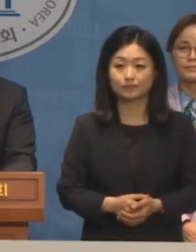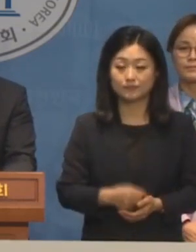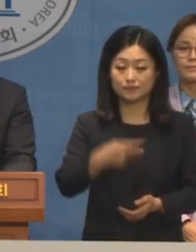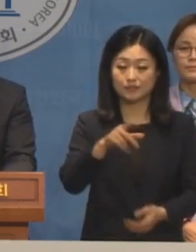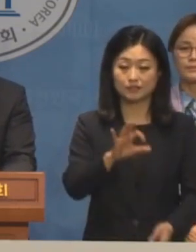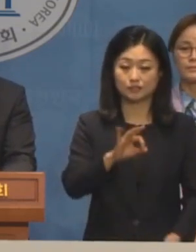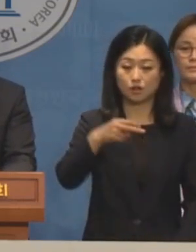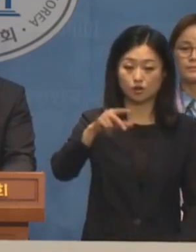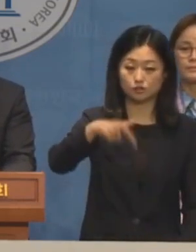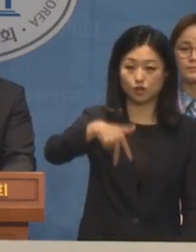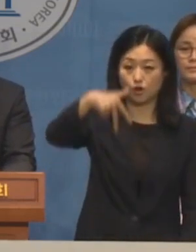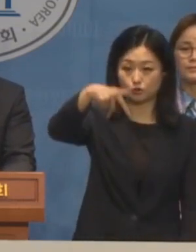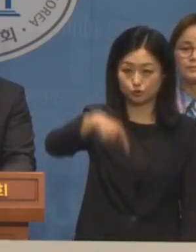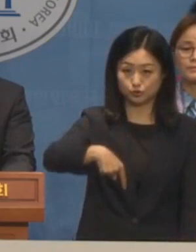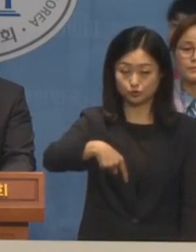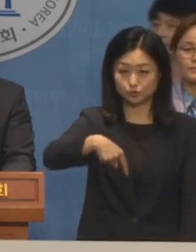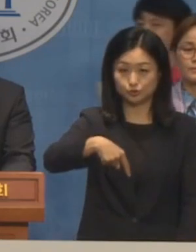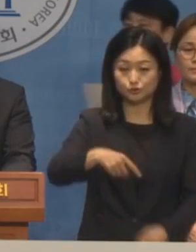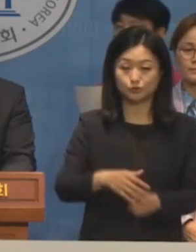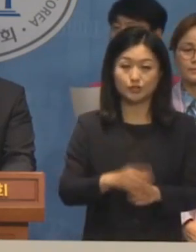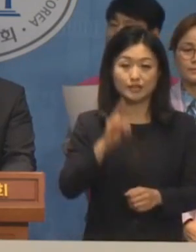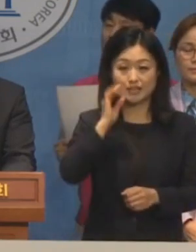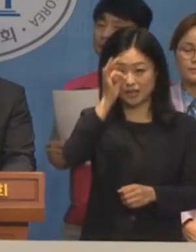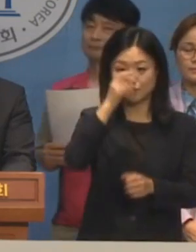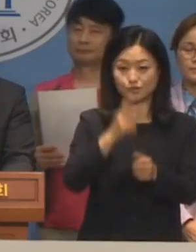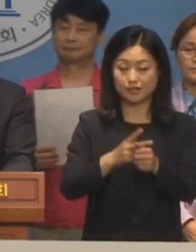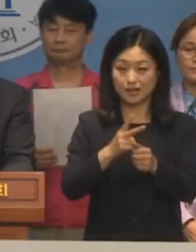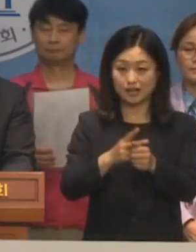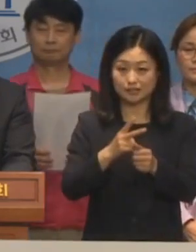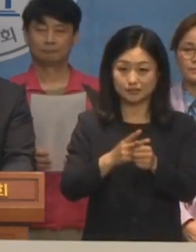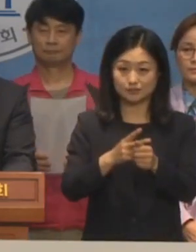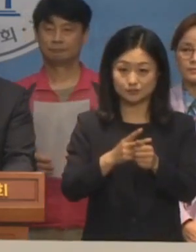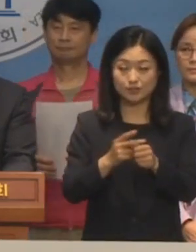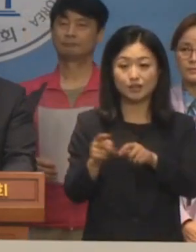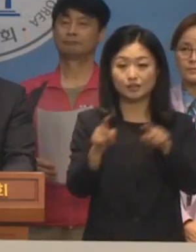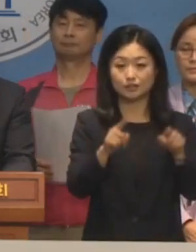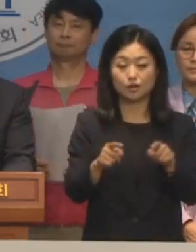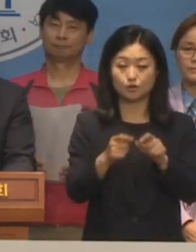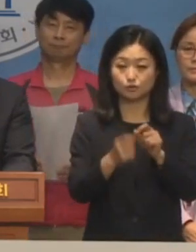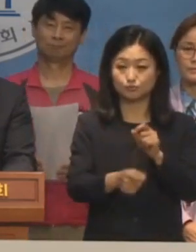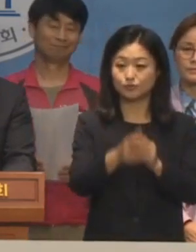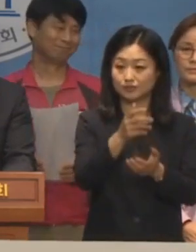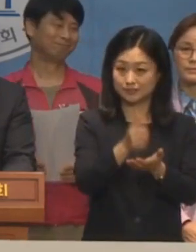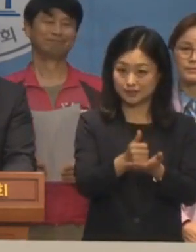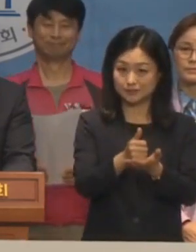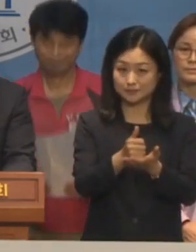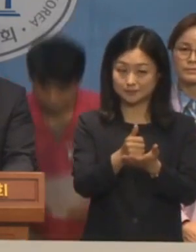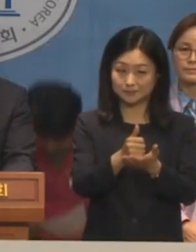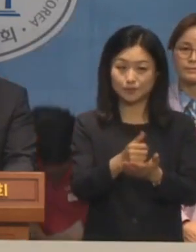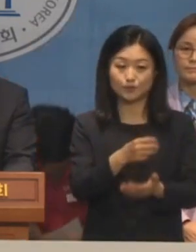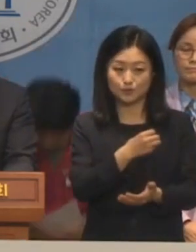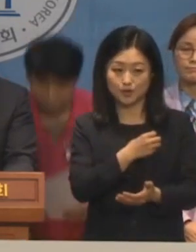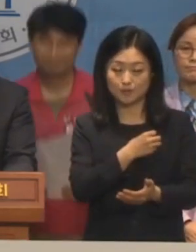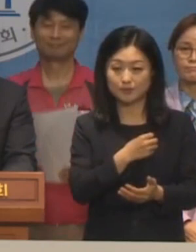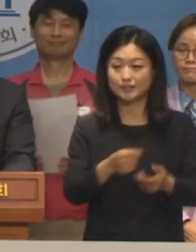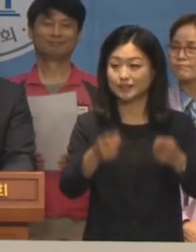성석주 학교 비정규직 노조 예술강사분과 전국 분과장님과 조합원 여러분들 오셨습니다.